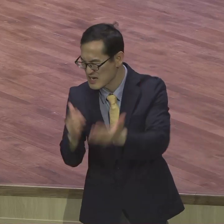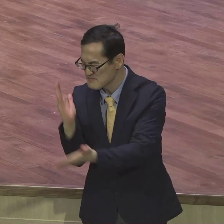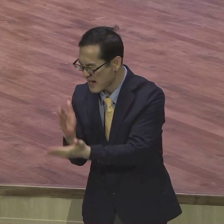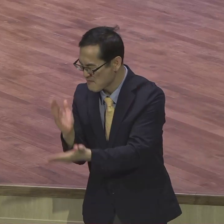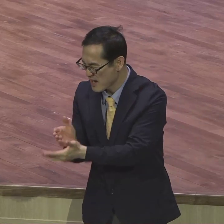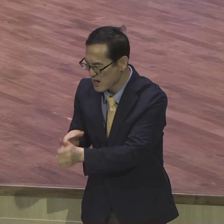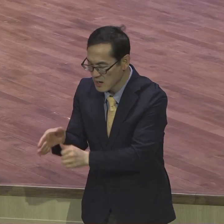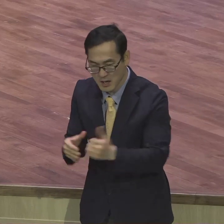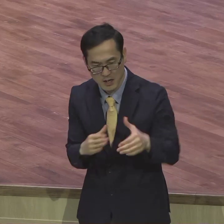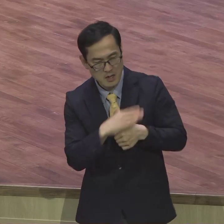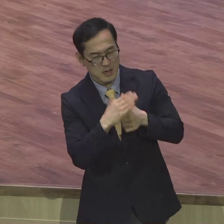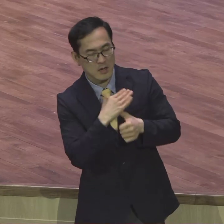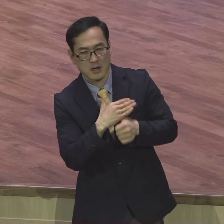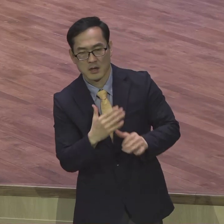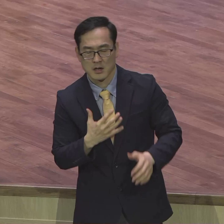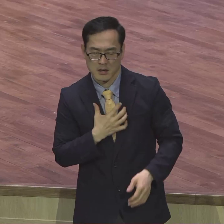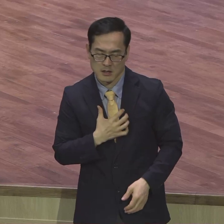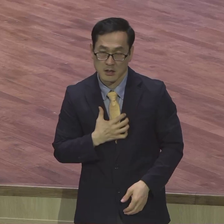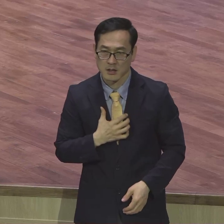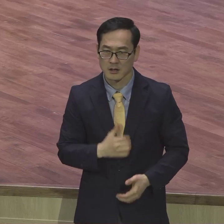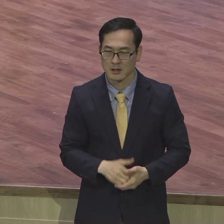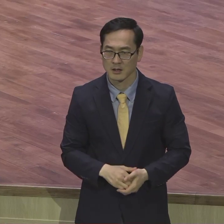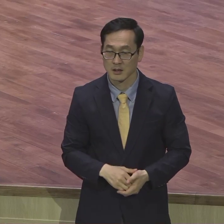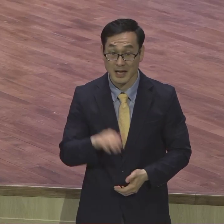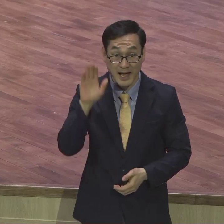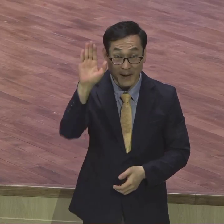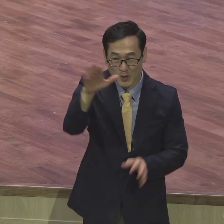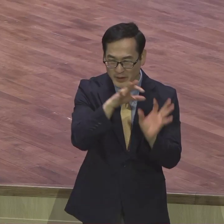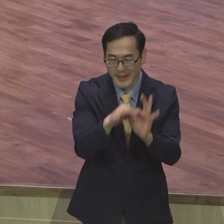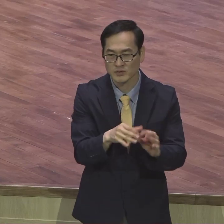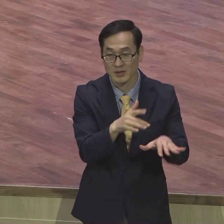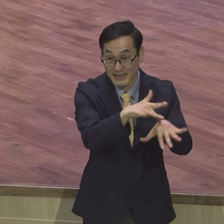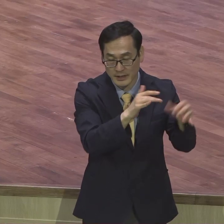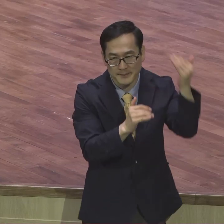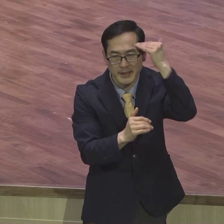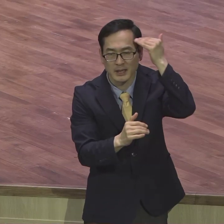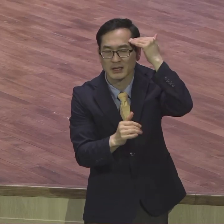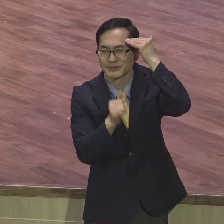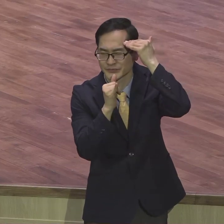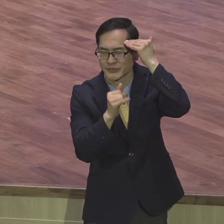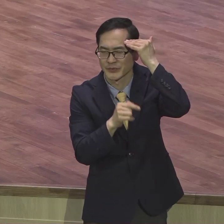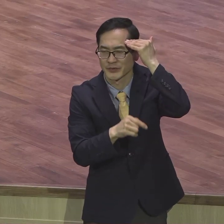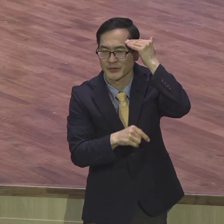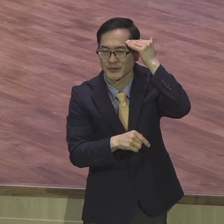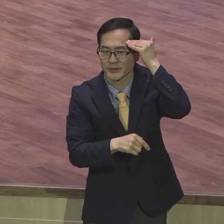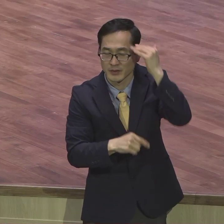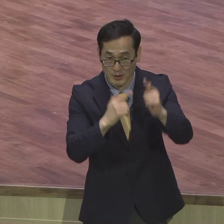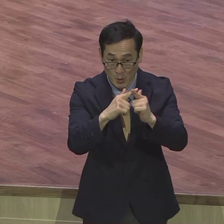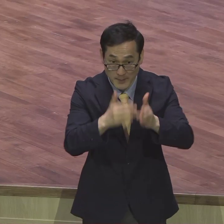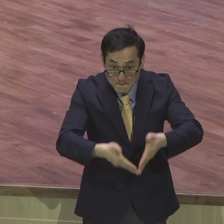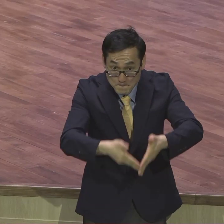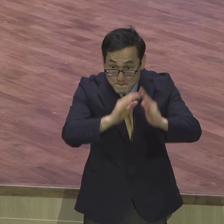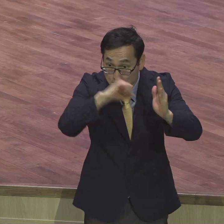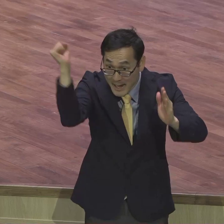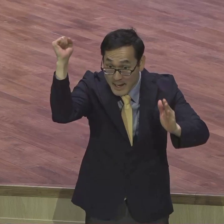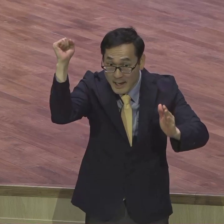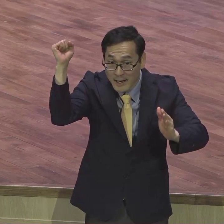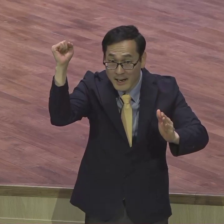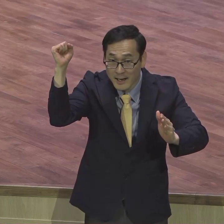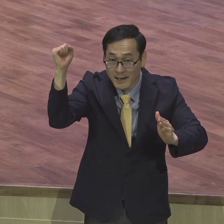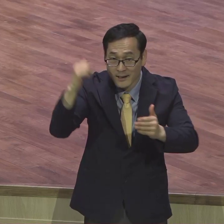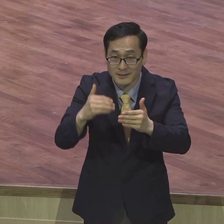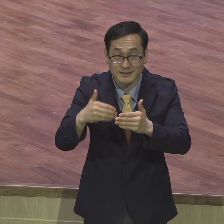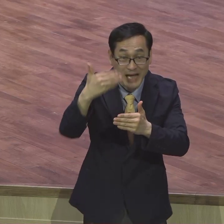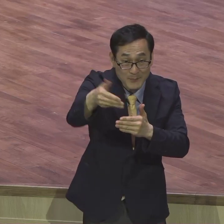앞으로도 계속 역사하고 방해할 텐데 세우는 데까지 기적적으로 승리했습니다.